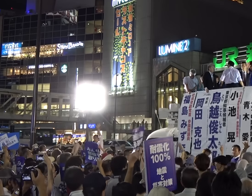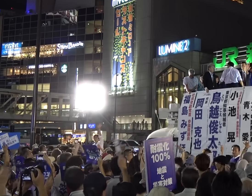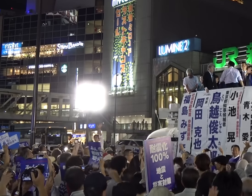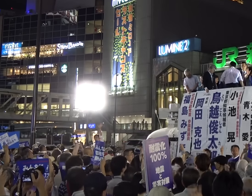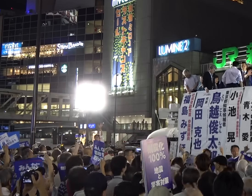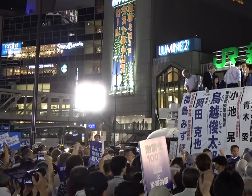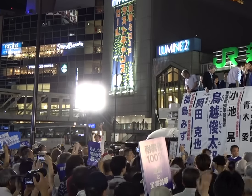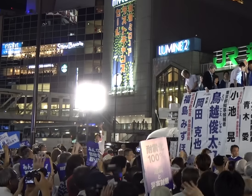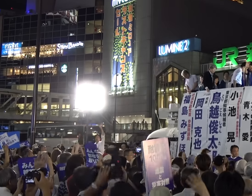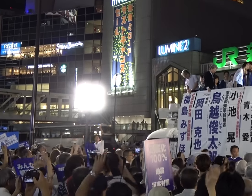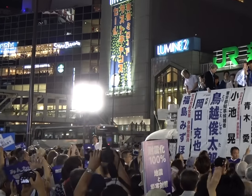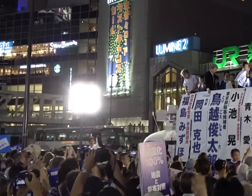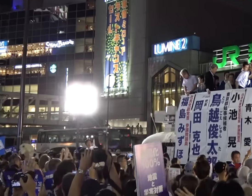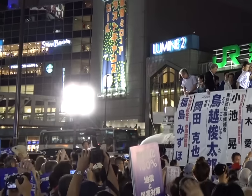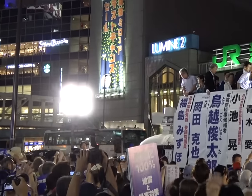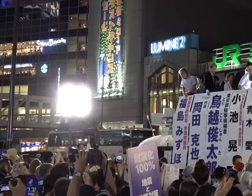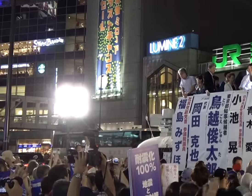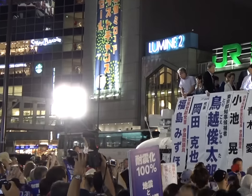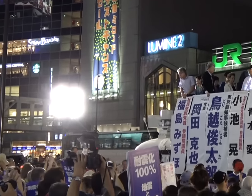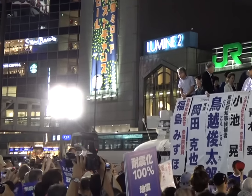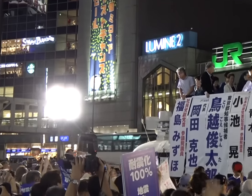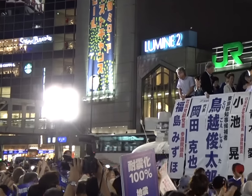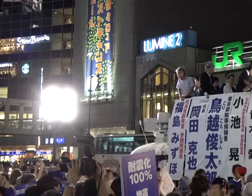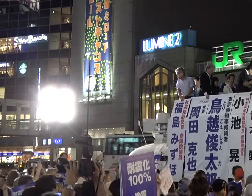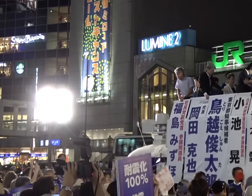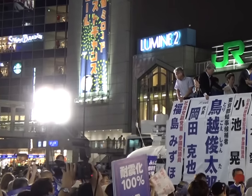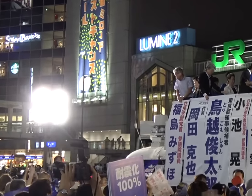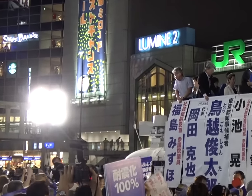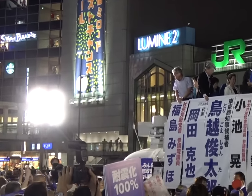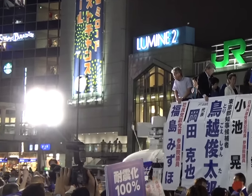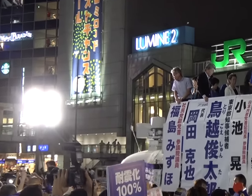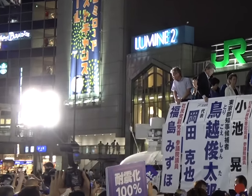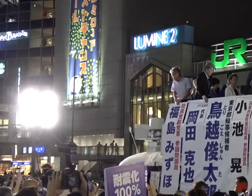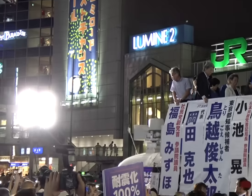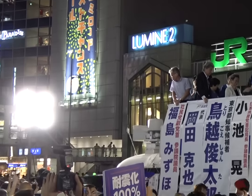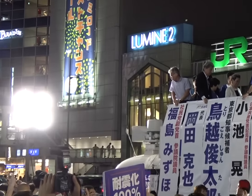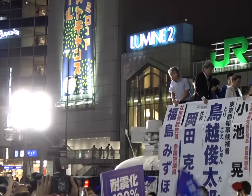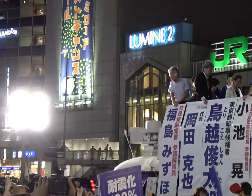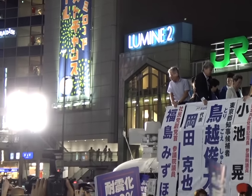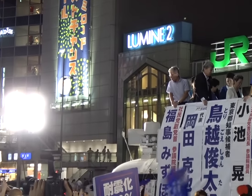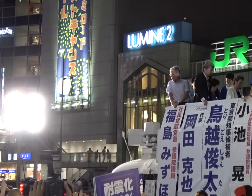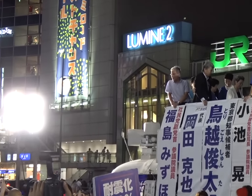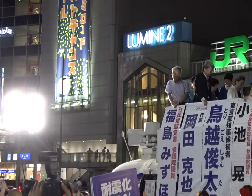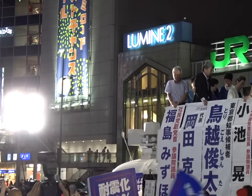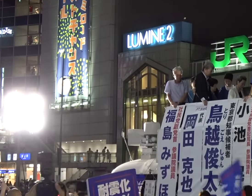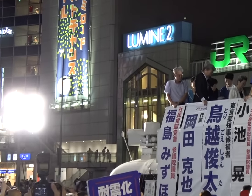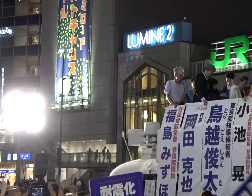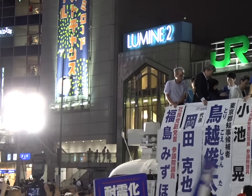皆さんにご指導をお願いします。